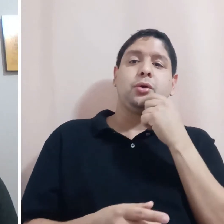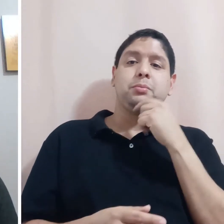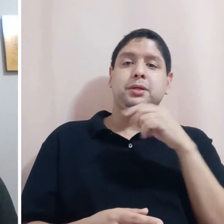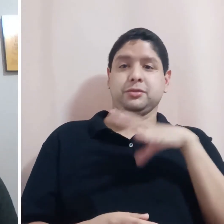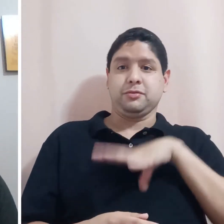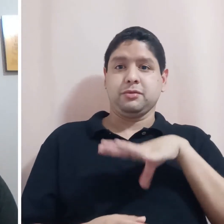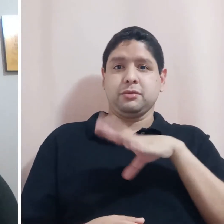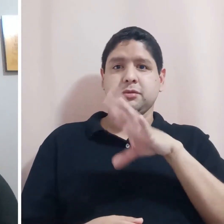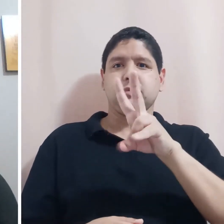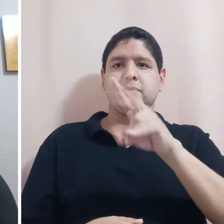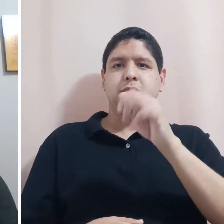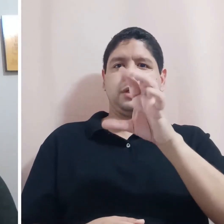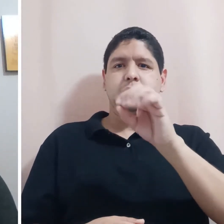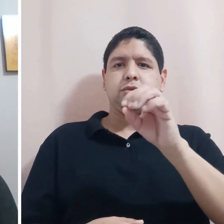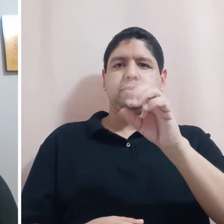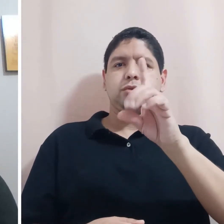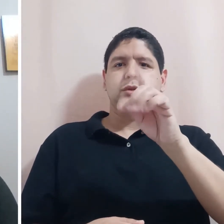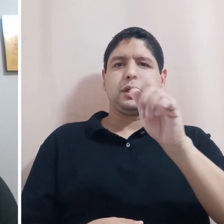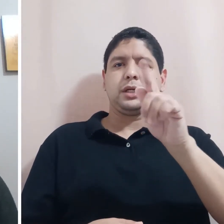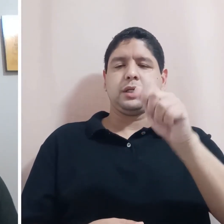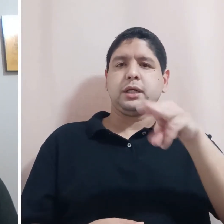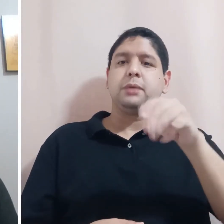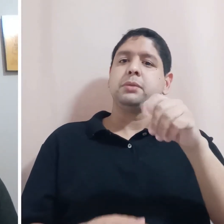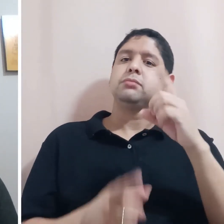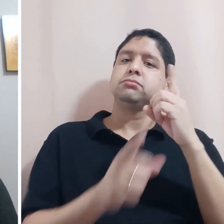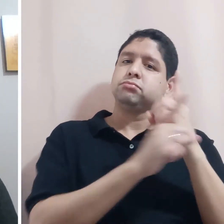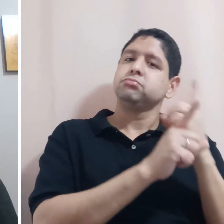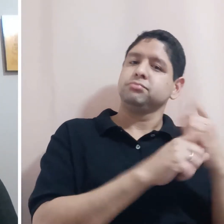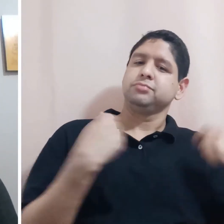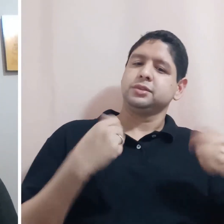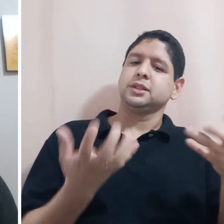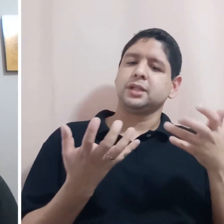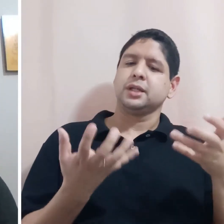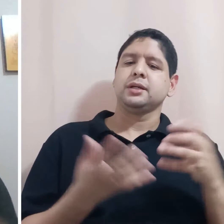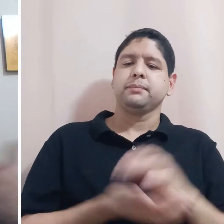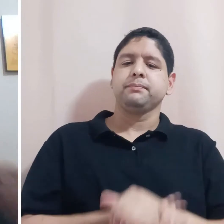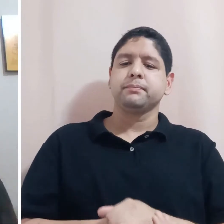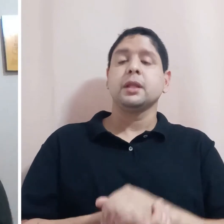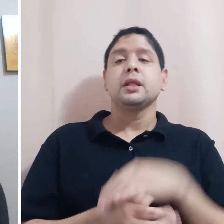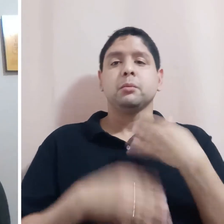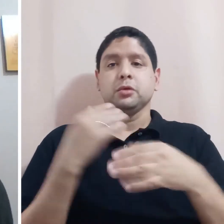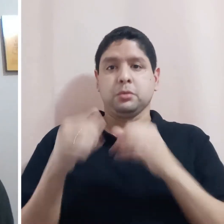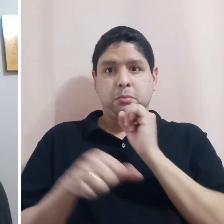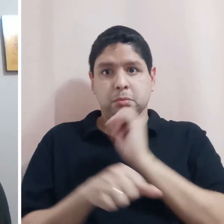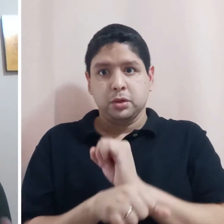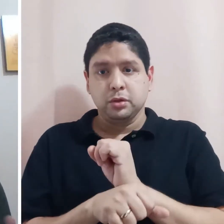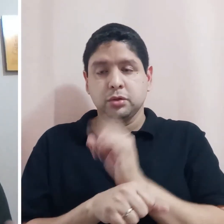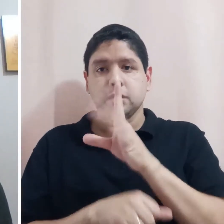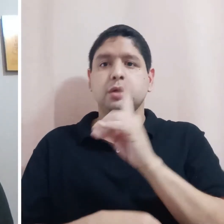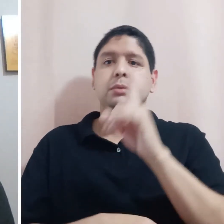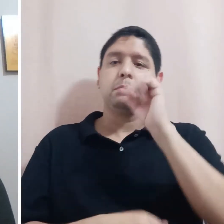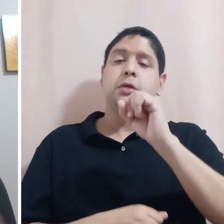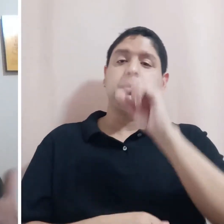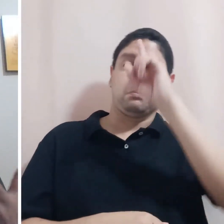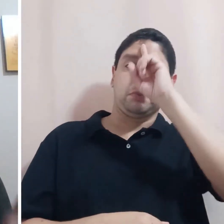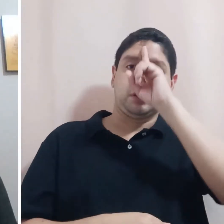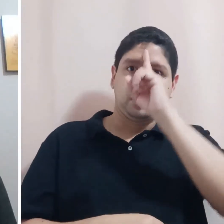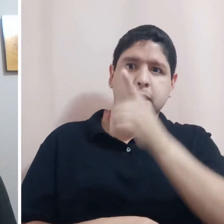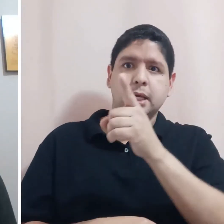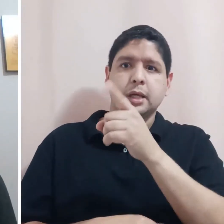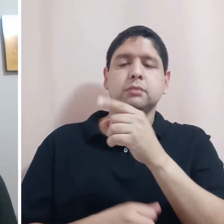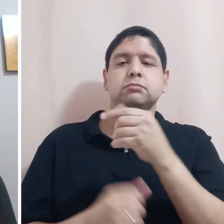as especiarias que o Vasco da Gama já tinha conseguido, né? No meio do caminho parou por aqui, né?